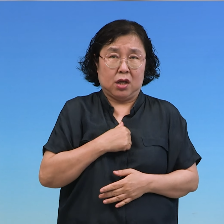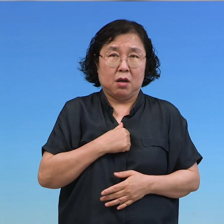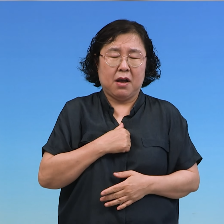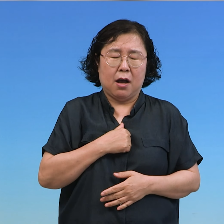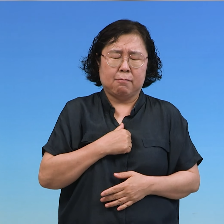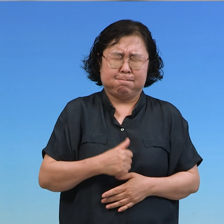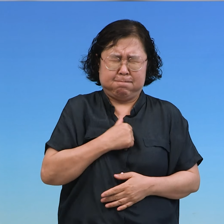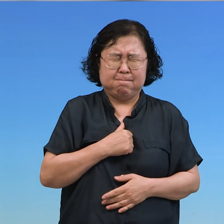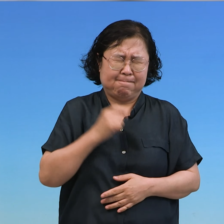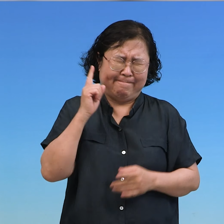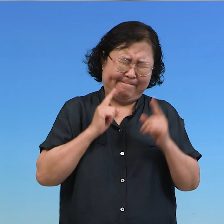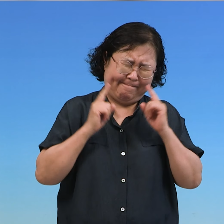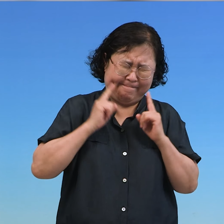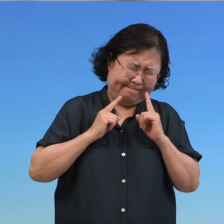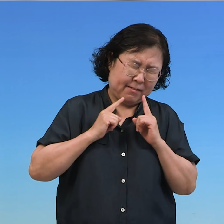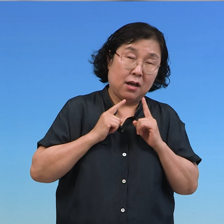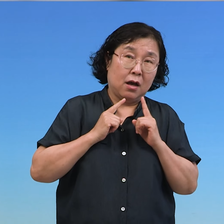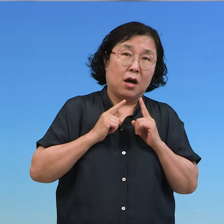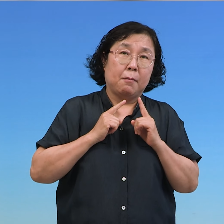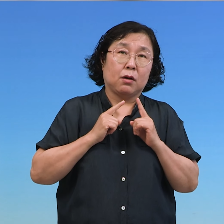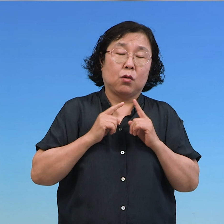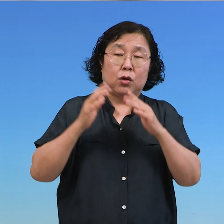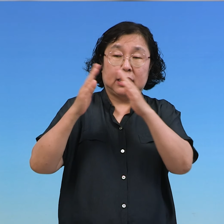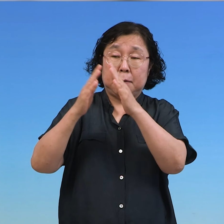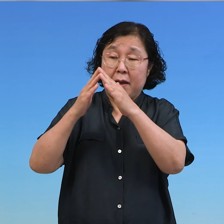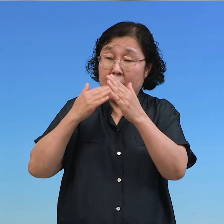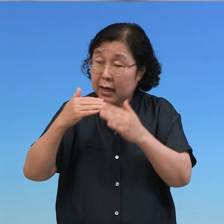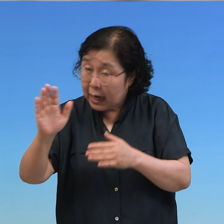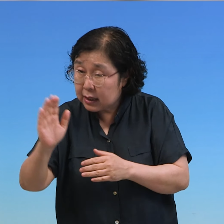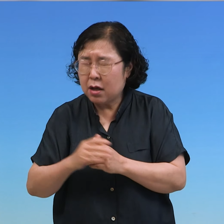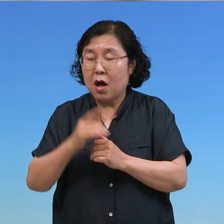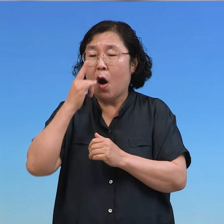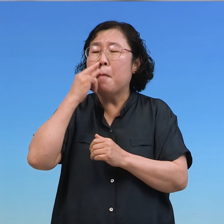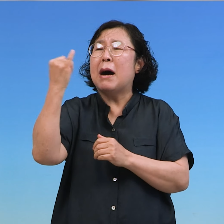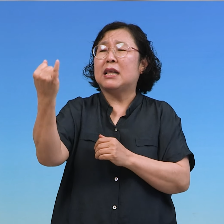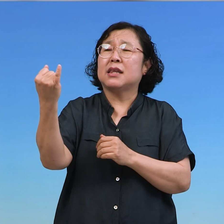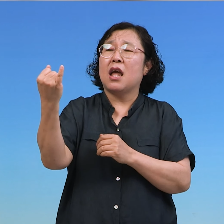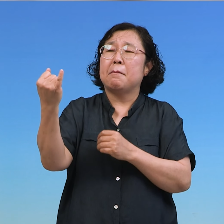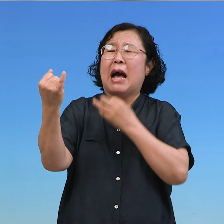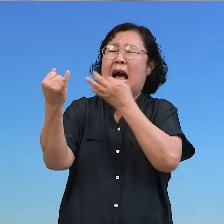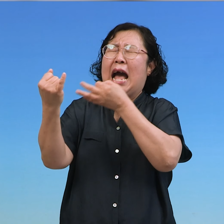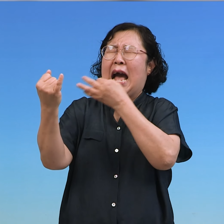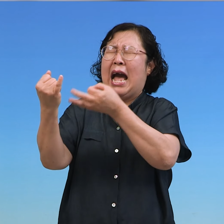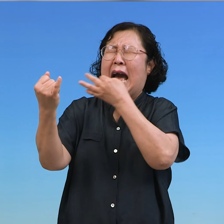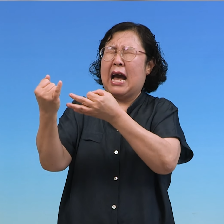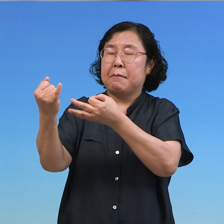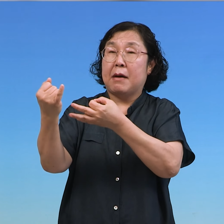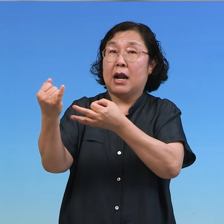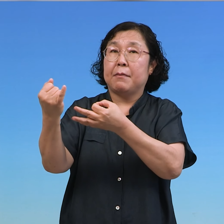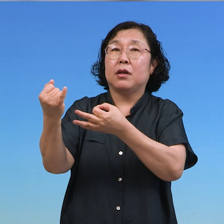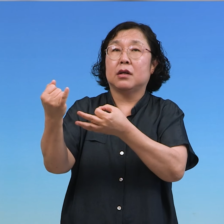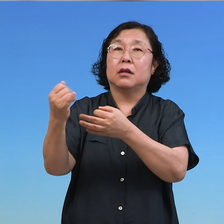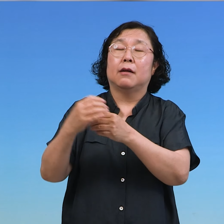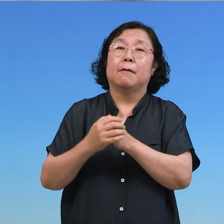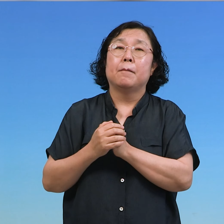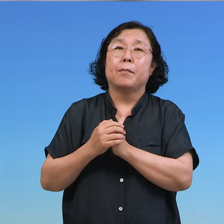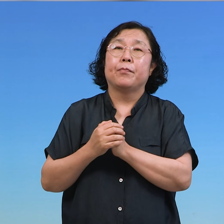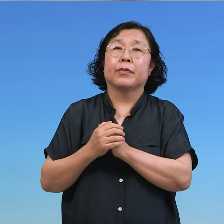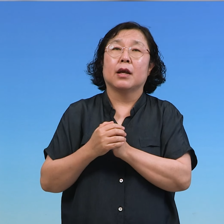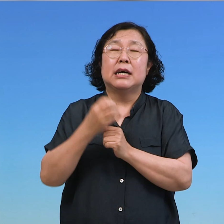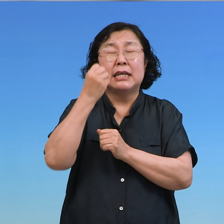그래가지고 너무 억울한 일을 당하고 상처받고 그렇게 집에 가서 어머니한테 울면서 그 이야기를 일로 바치고